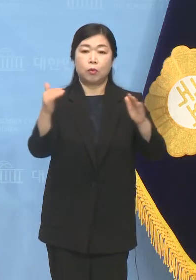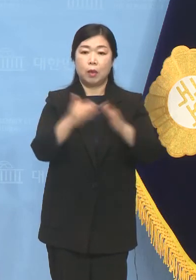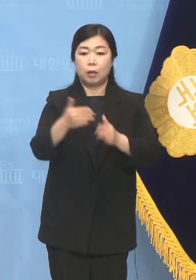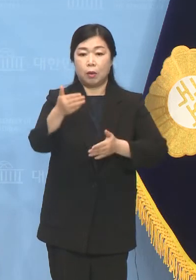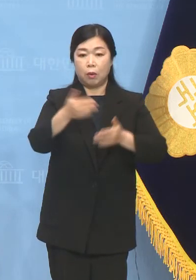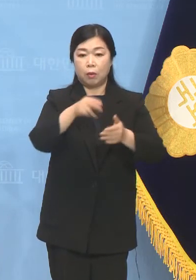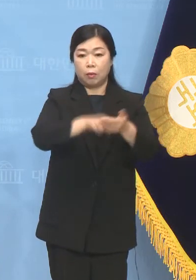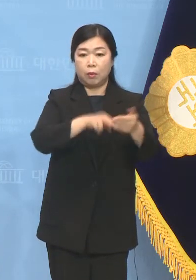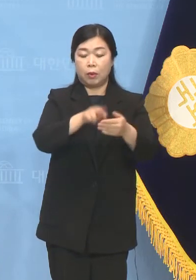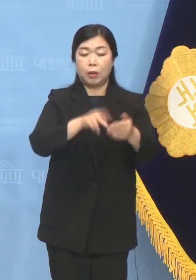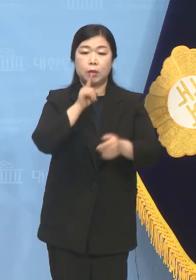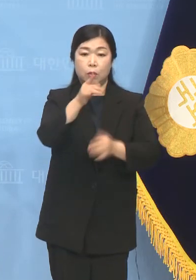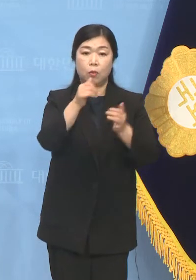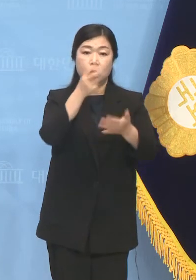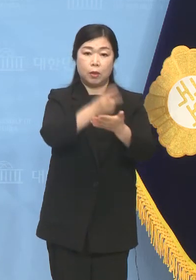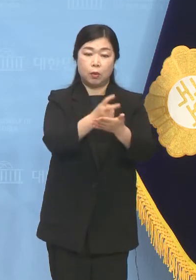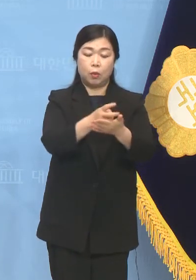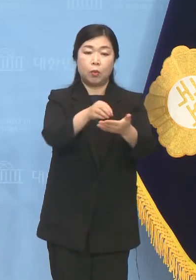거래 신고제도 도입,